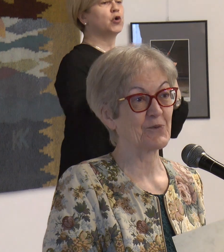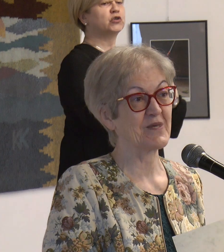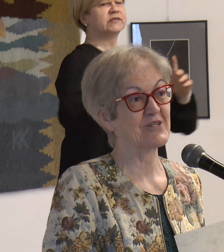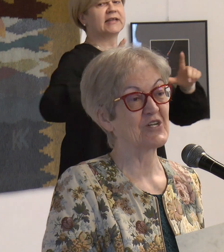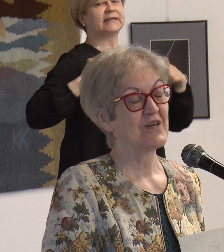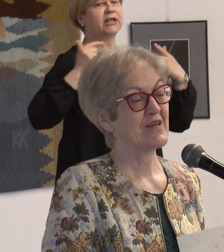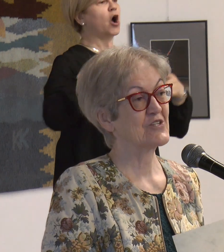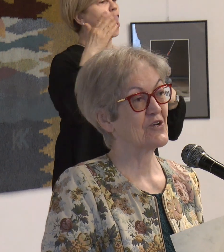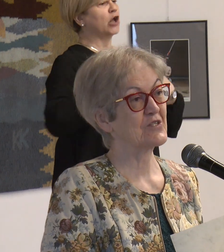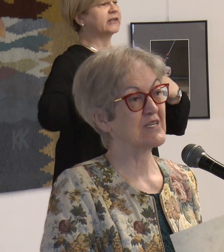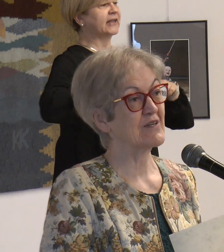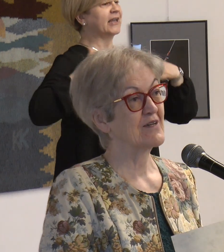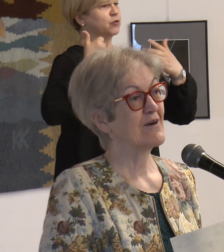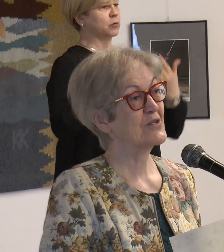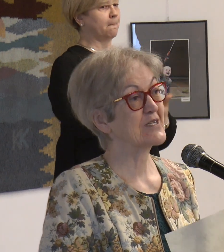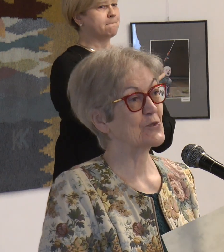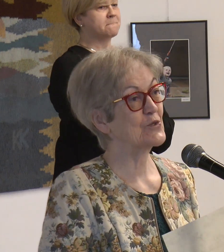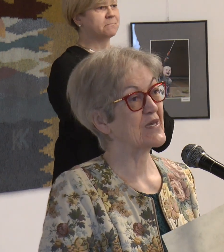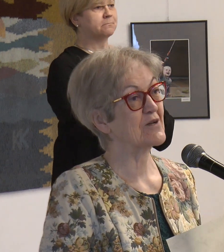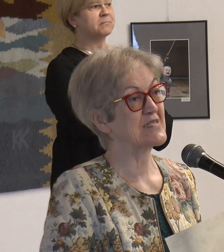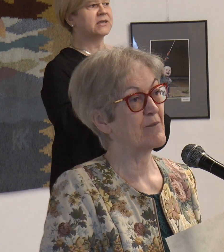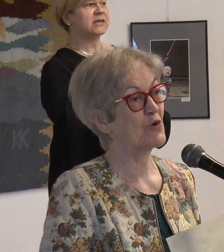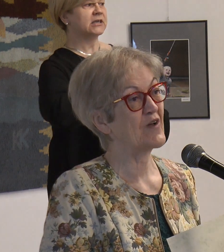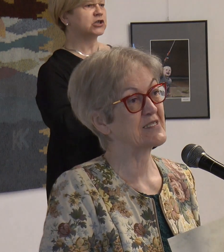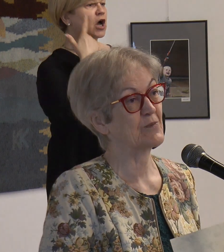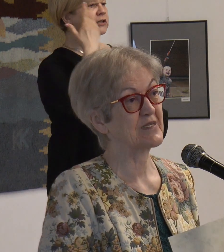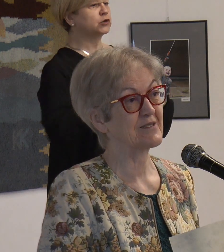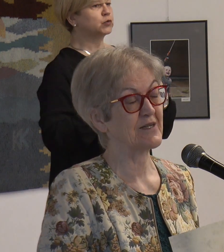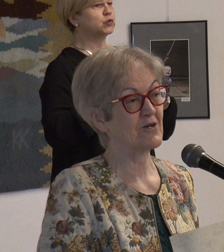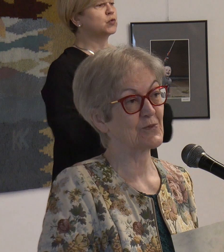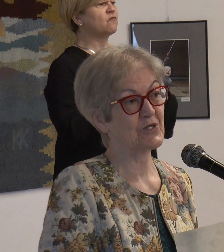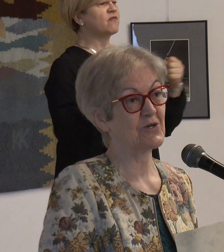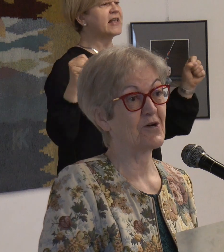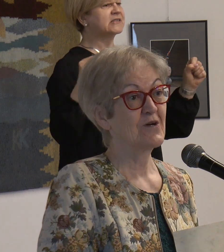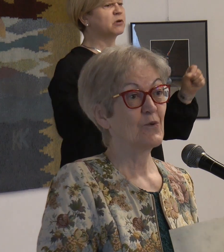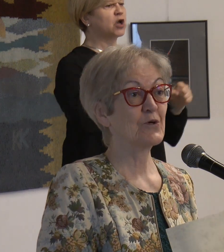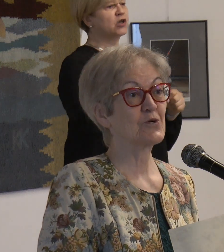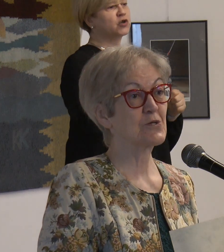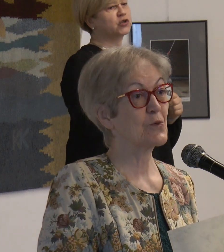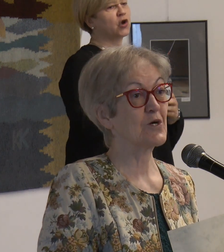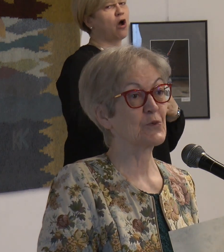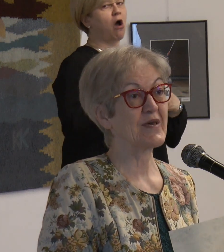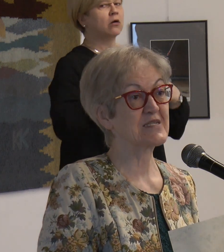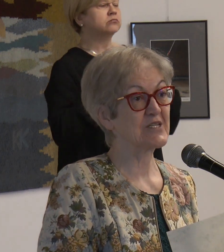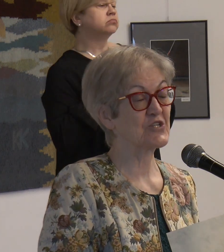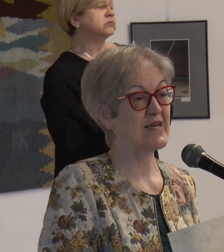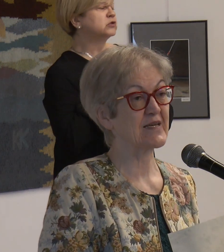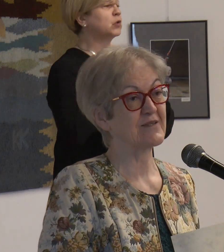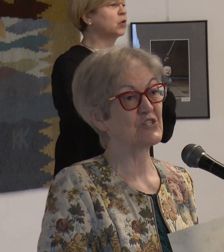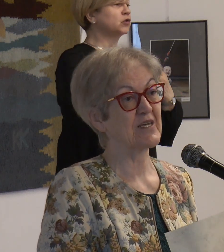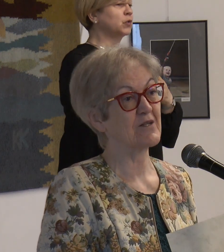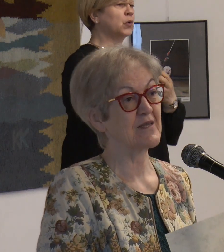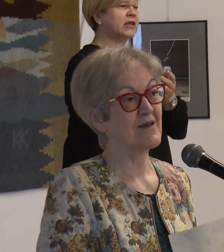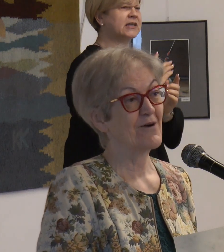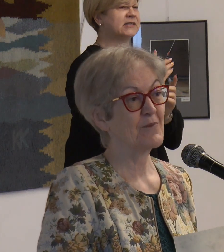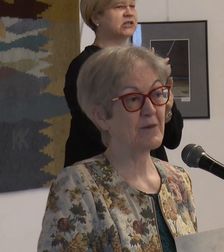addig élünk mi is, és addig tudjuk igazából felszabadítani azokat a olykor szorongató érzéseinket